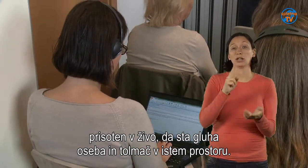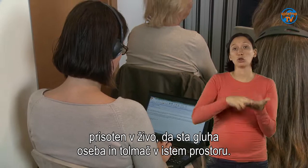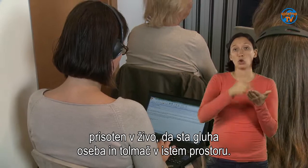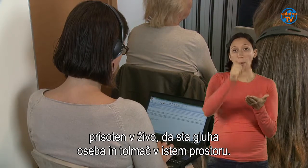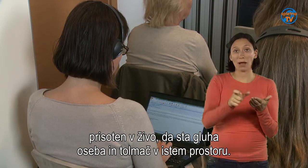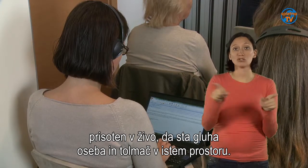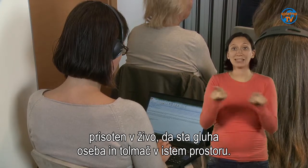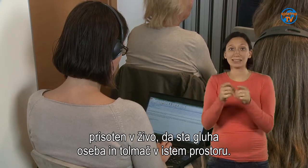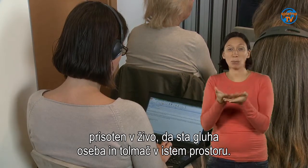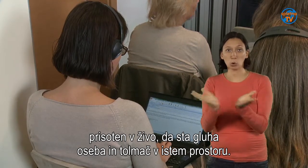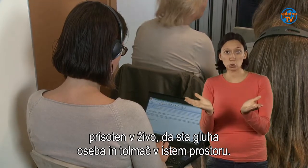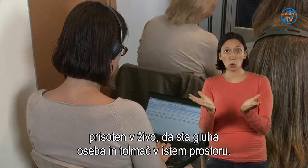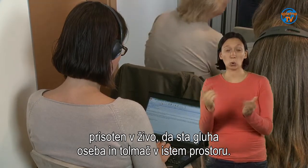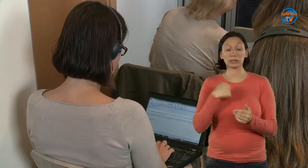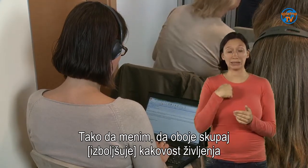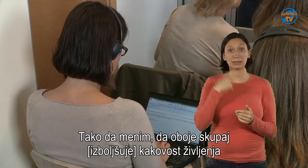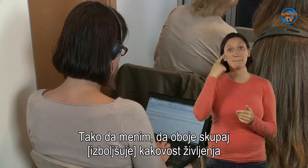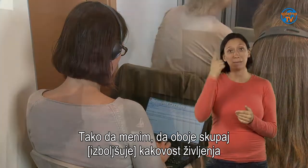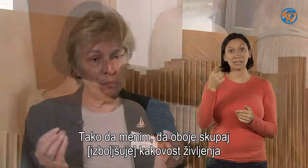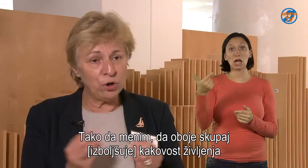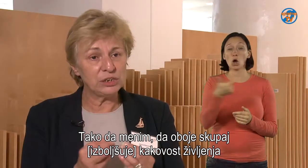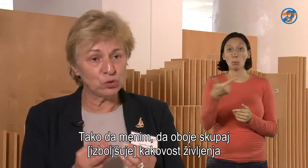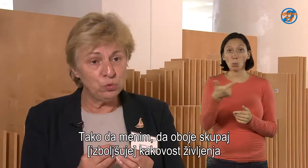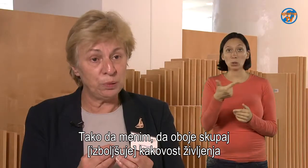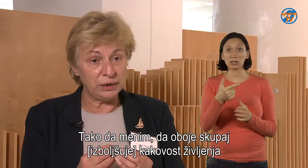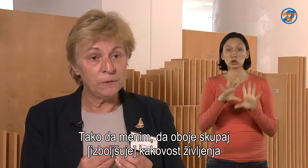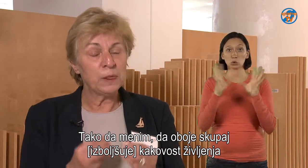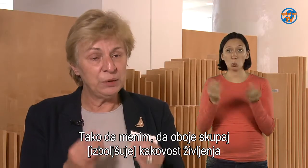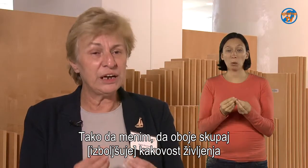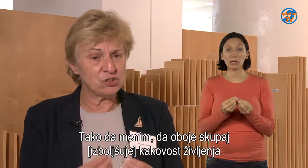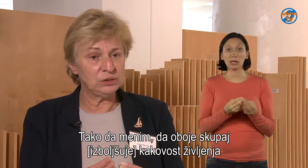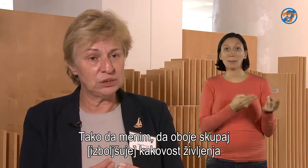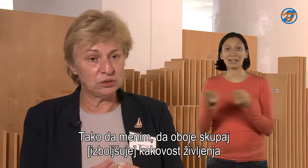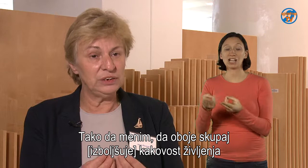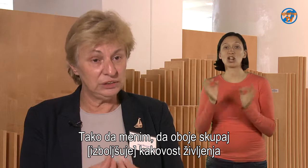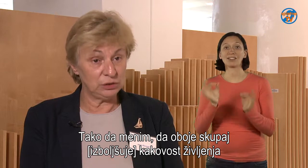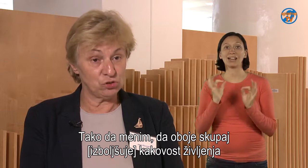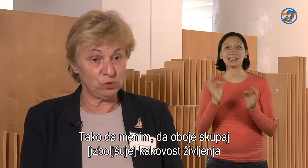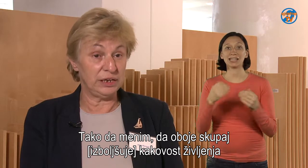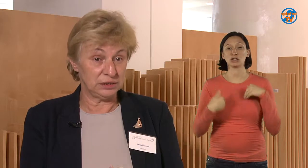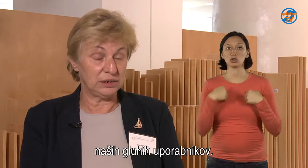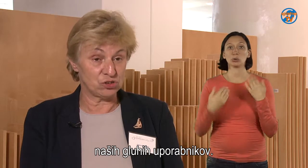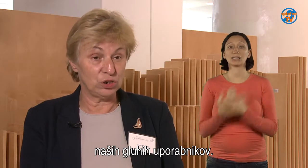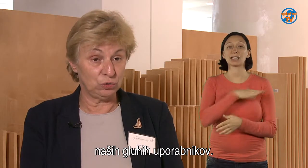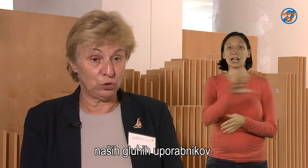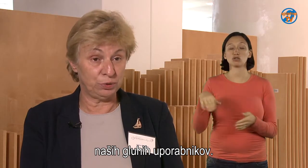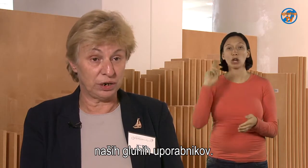istem prostoru. Tako da menim, da oboje skupaj prinaša tisto kvaliteto življenja za naše gluhe